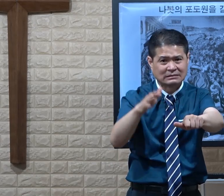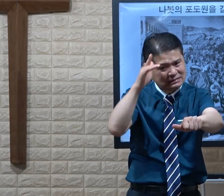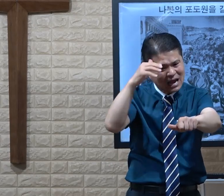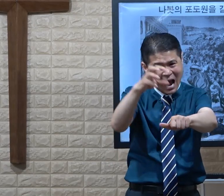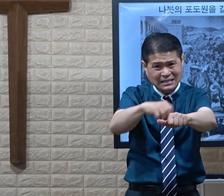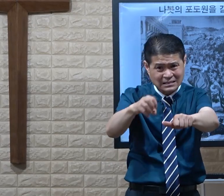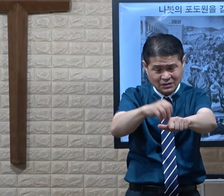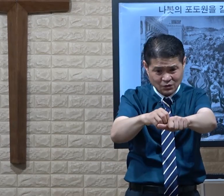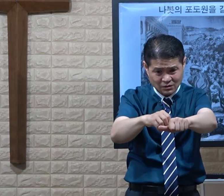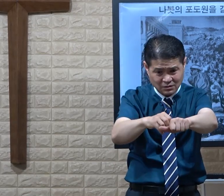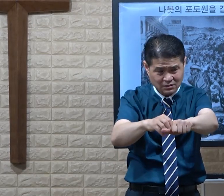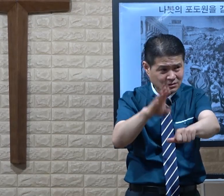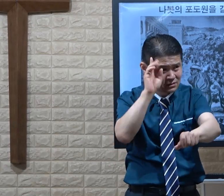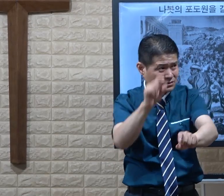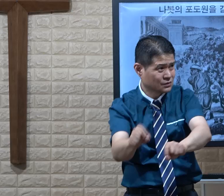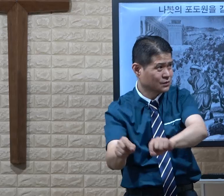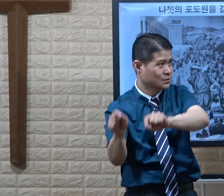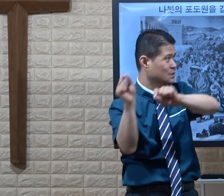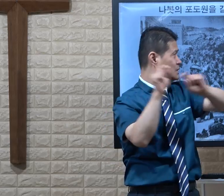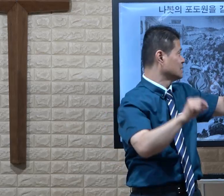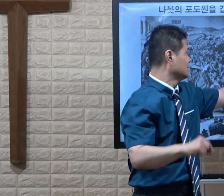너희의 시체를 먹을 것이다 라고 했습니다.